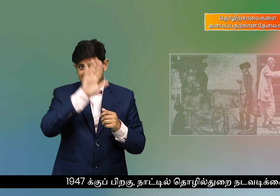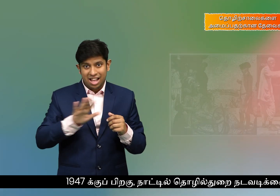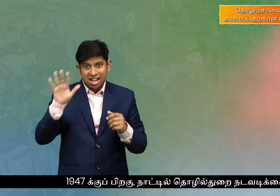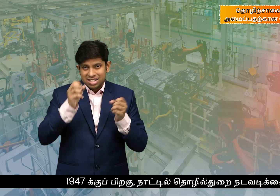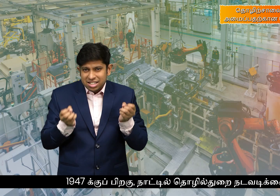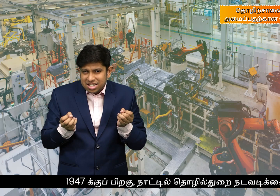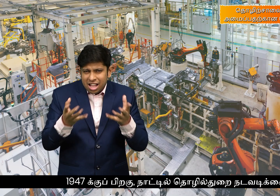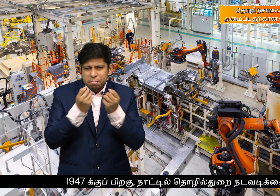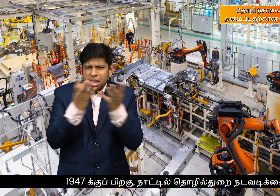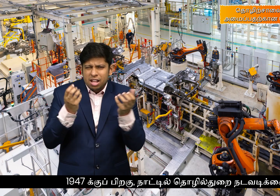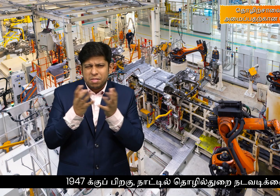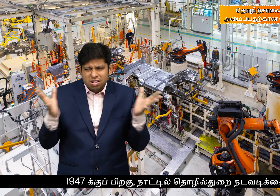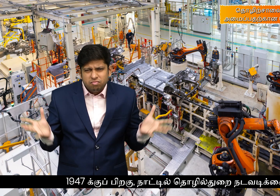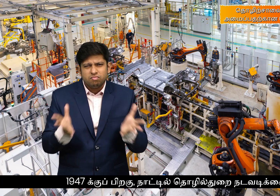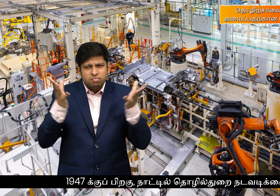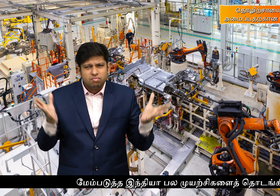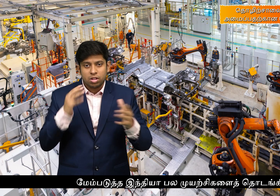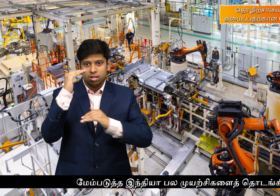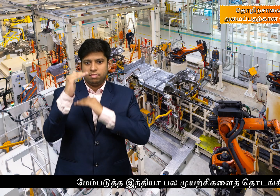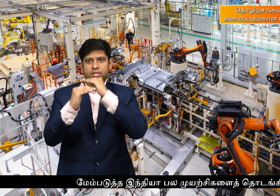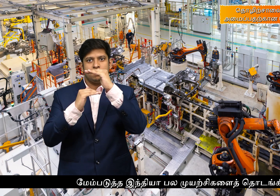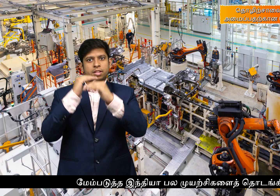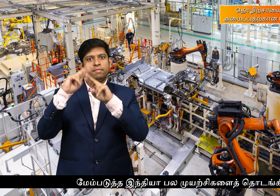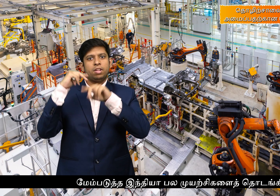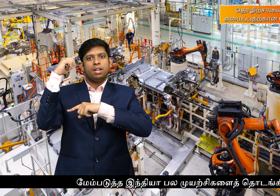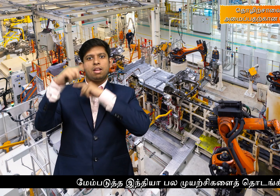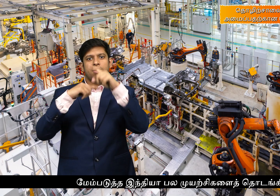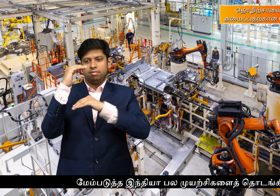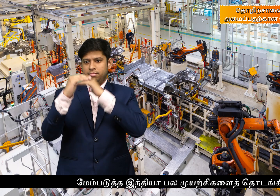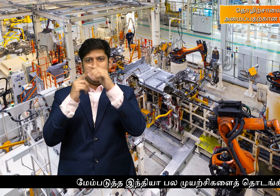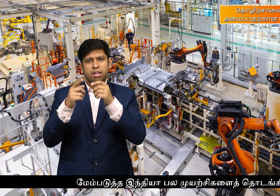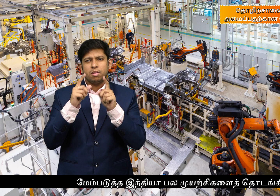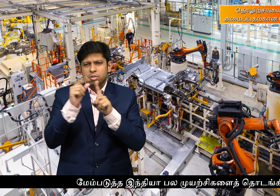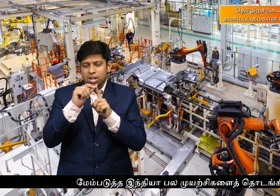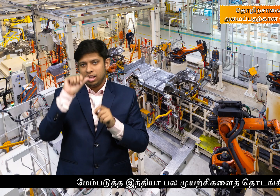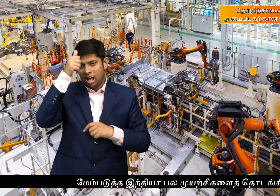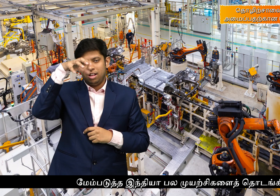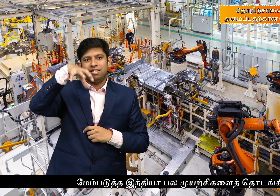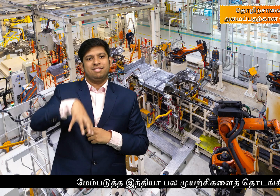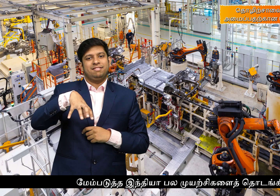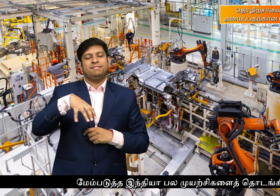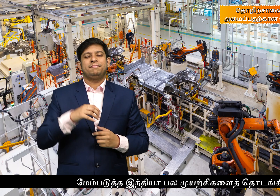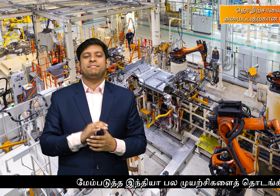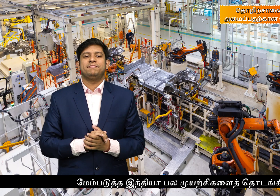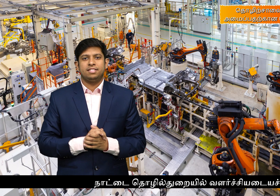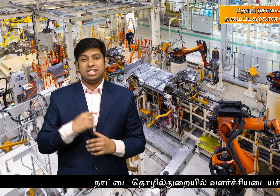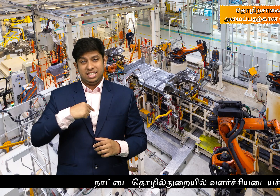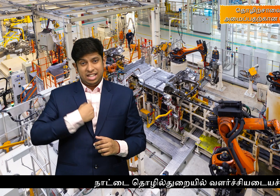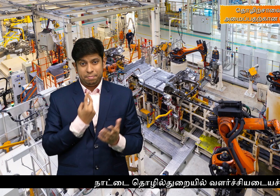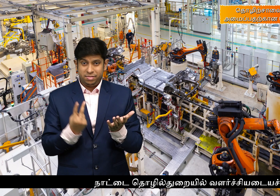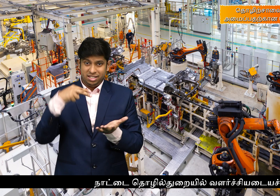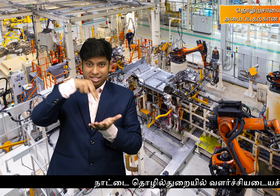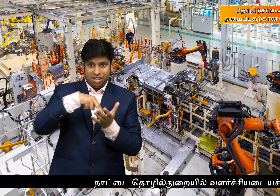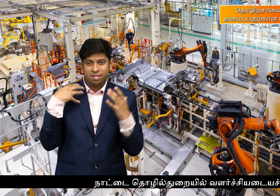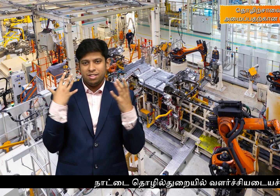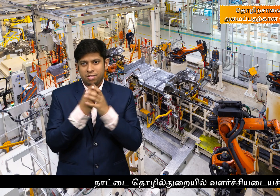1947க்கு பிறகு நாட்டில் தொழில்துறை நடவடிக்கைகளை மேம்படுத்த இந்தியா பல முயற்சிகளை தொடங்கியது.